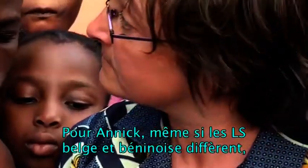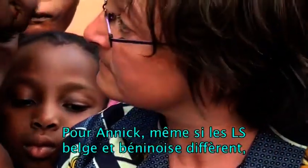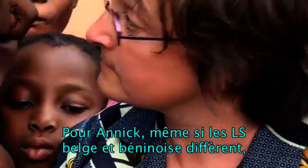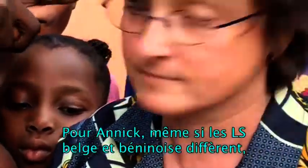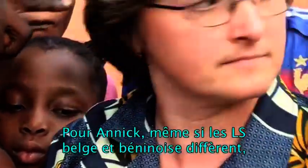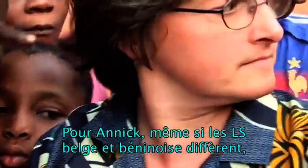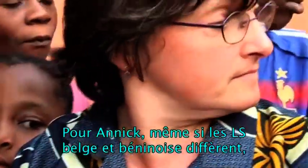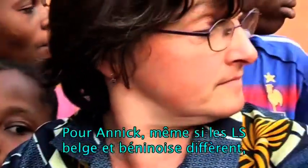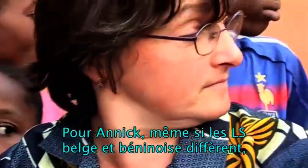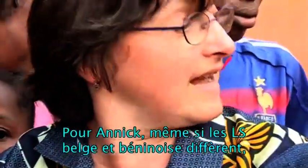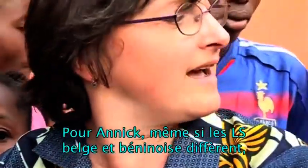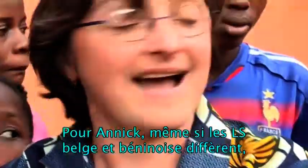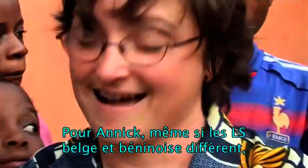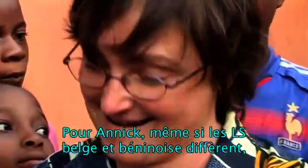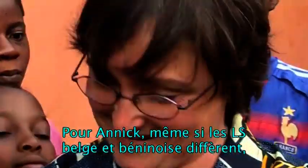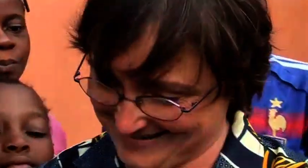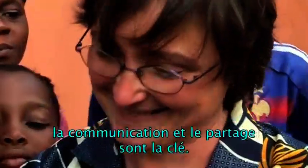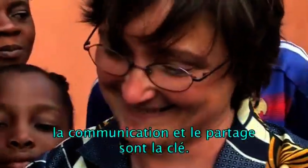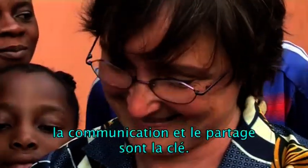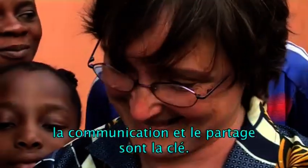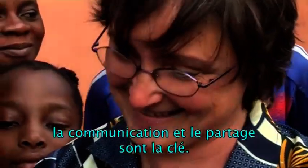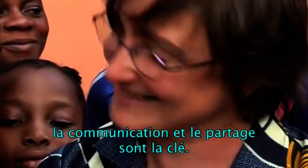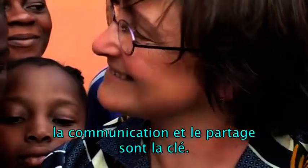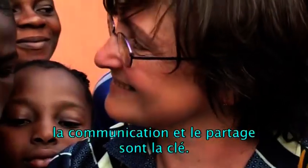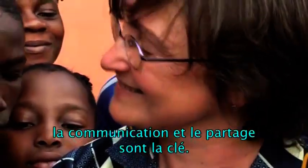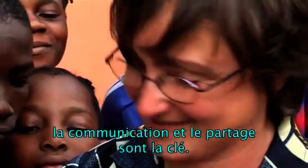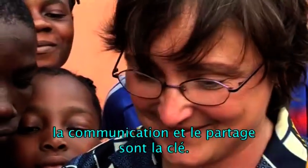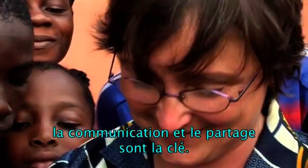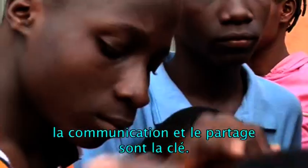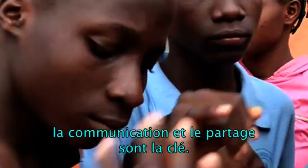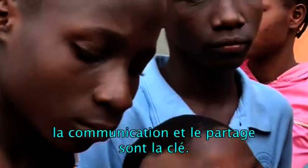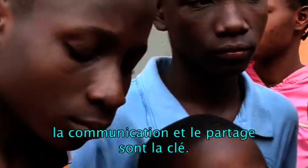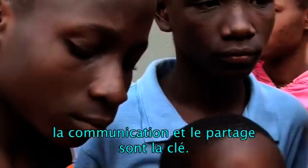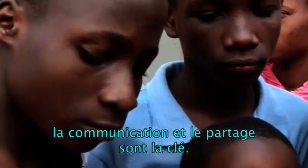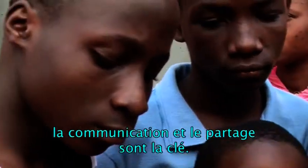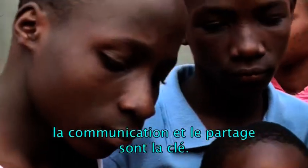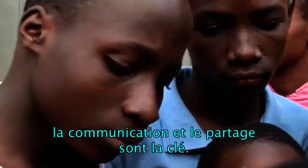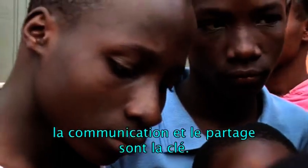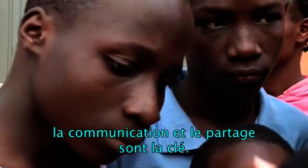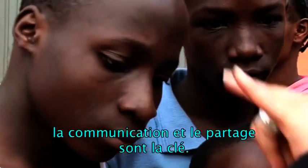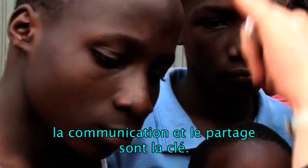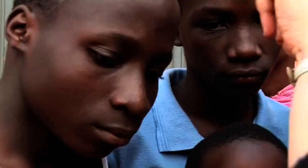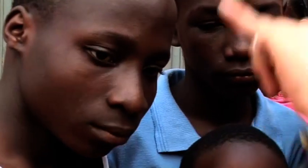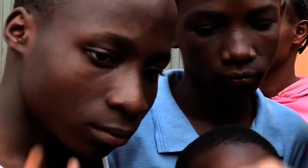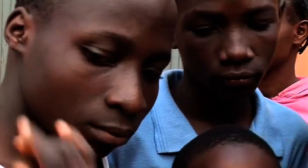langue des signes belge et béninoise, la communication et le bonheur de partager surmontent les obstacles.